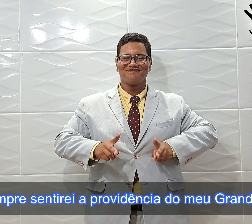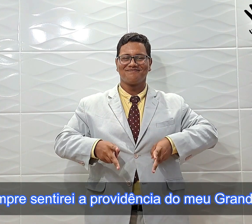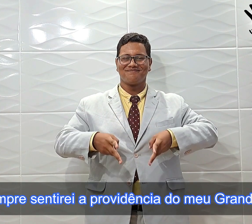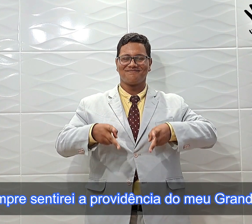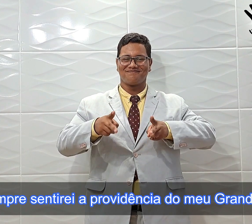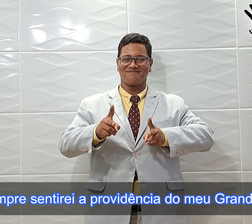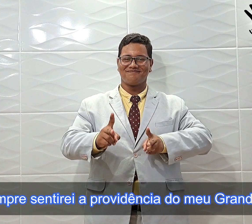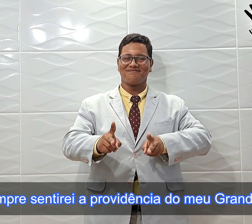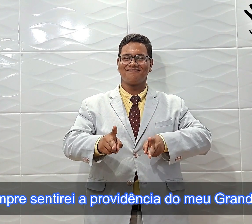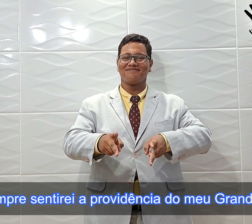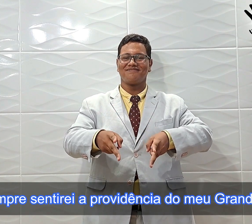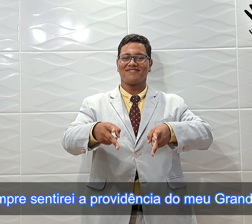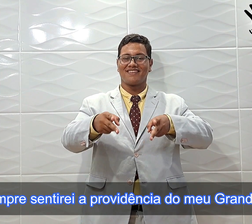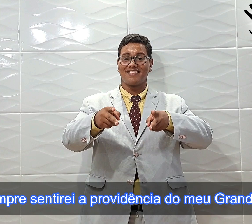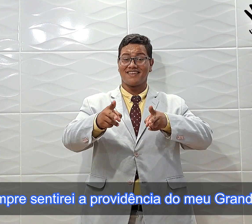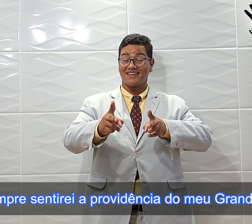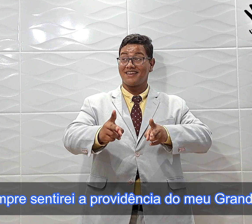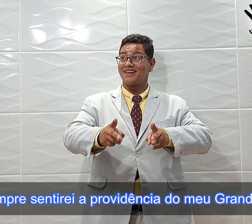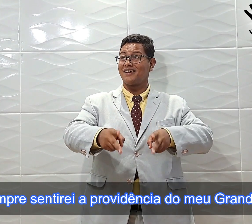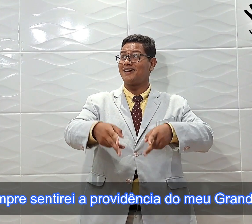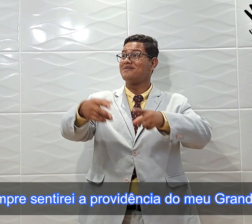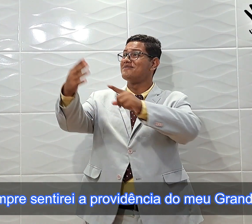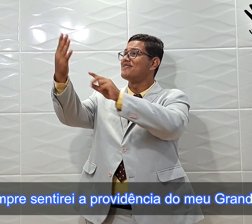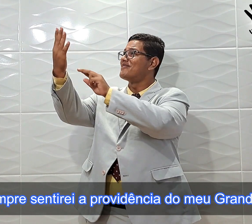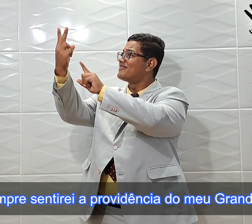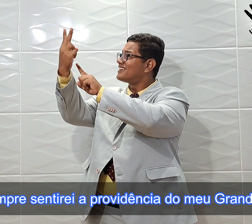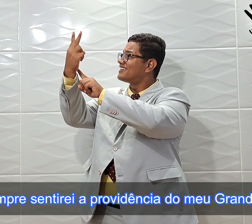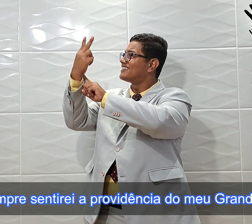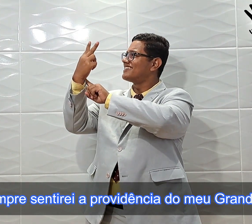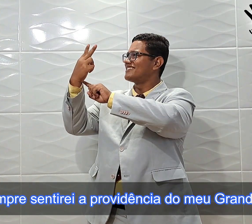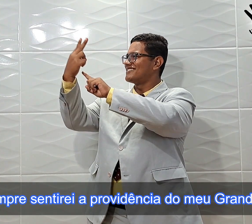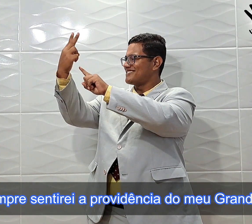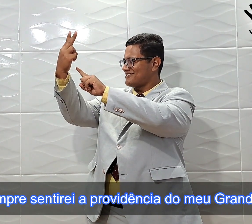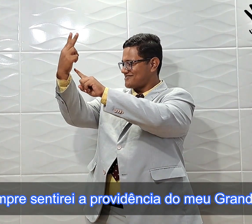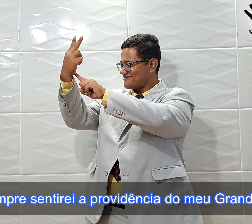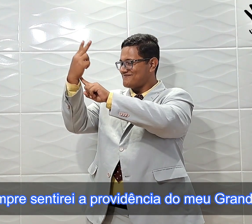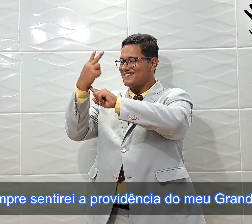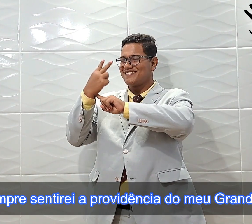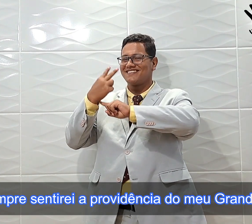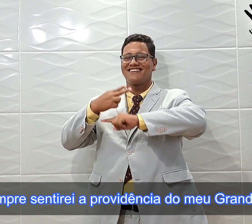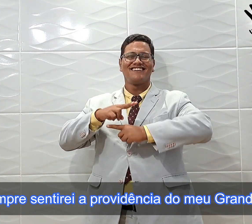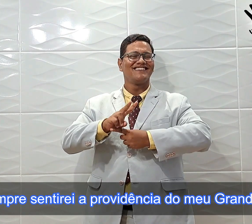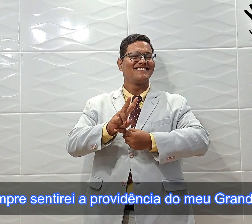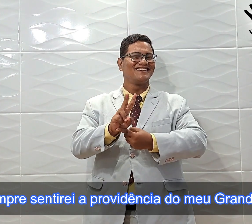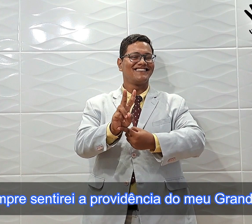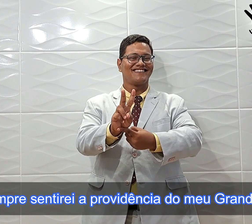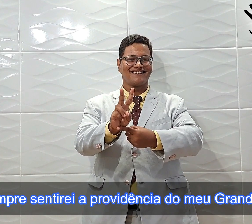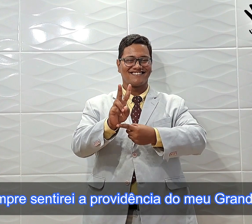sentirei a providência do meu grande Rei.